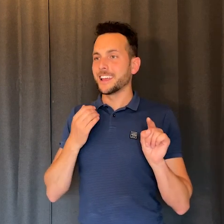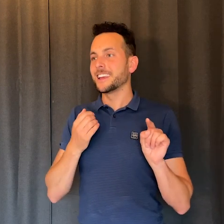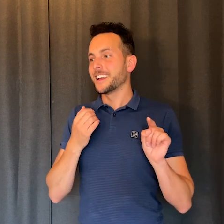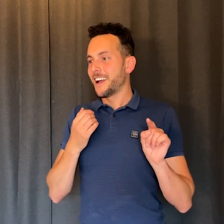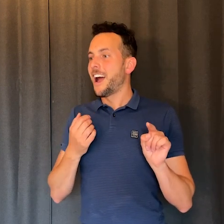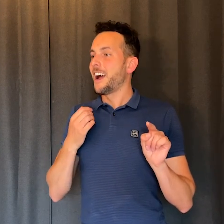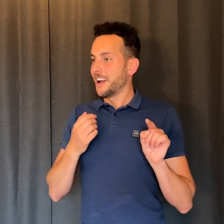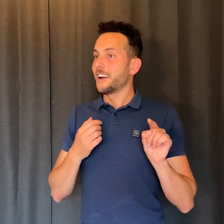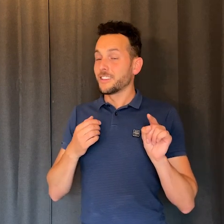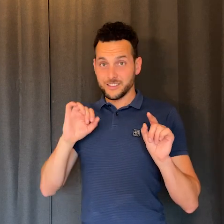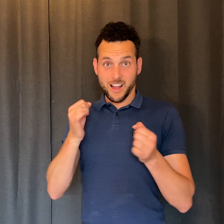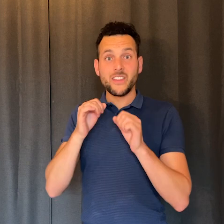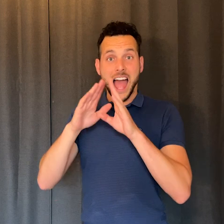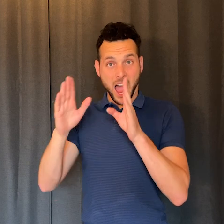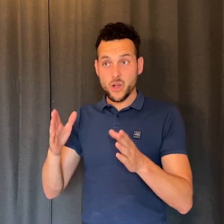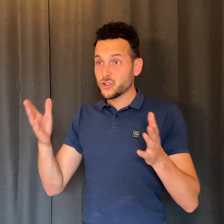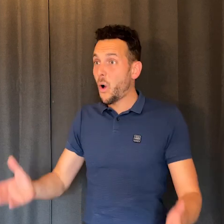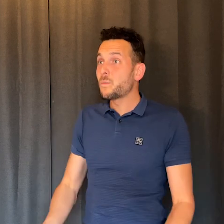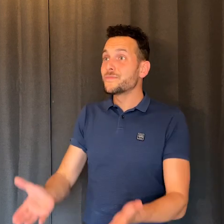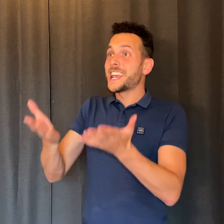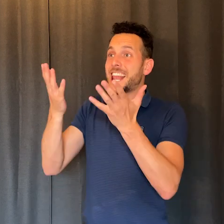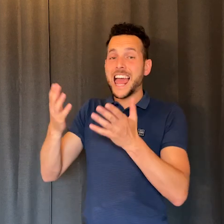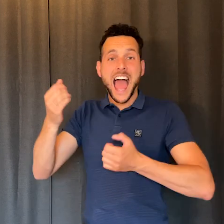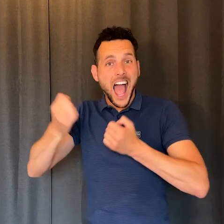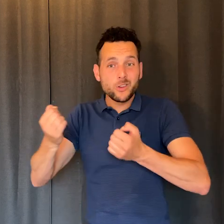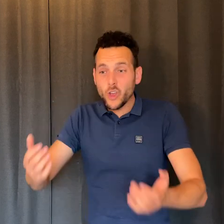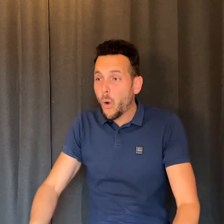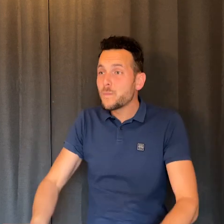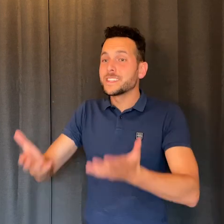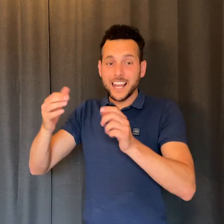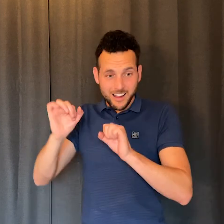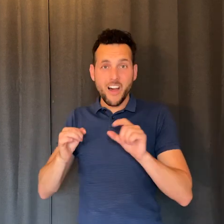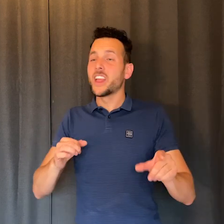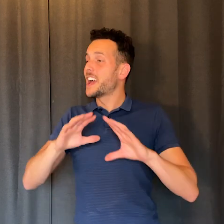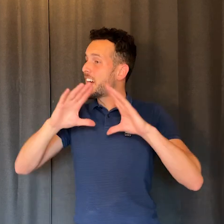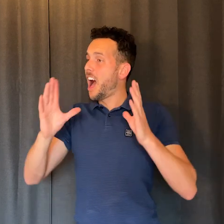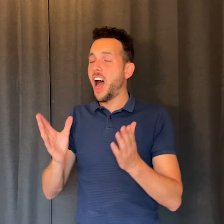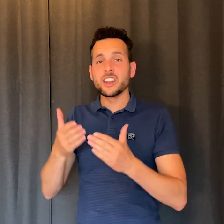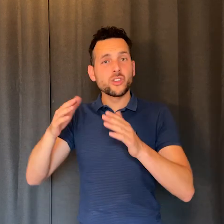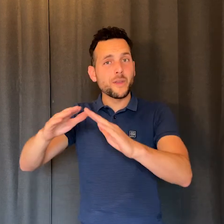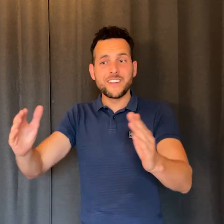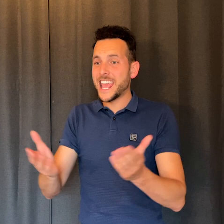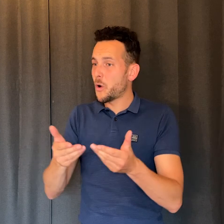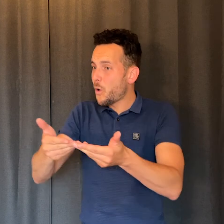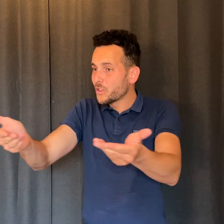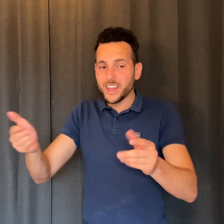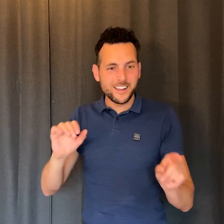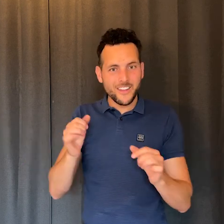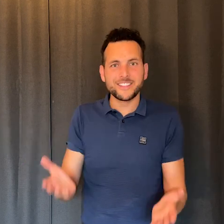Dat hij het huis kan optillen aan mijn auto en alles ter wereld. Maar dat vind ik zo